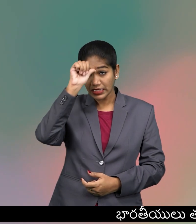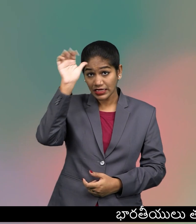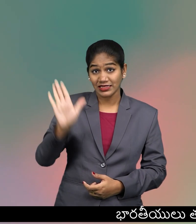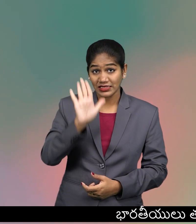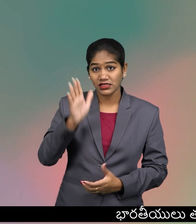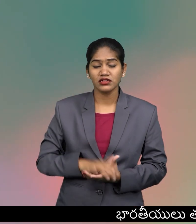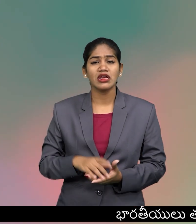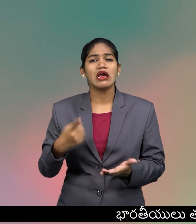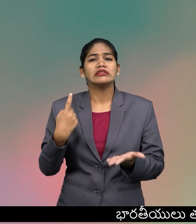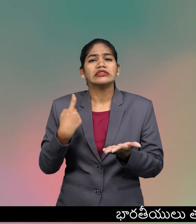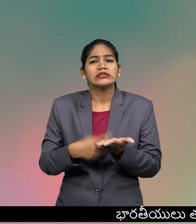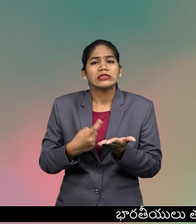భారతీయులు తమ పరిశ్రమకు మద్దతుగా